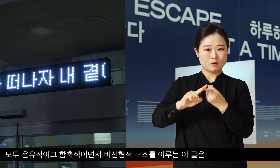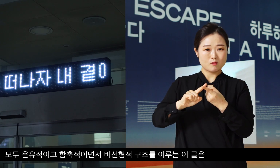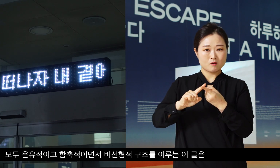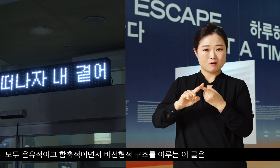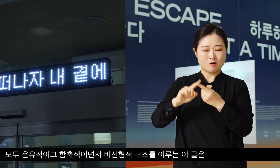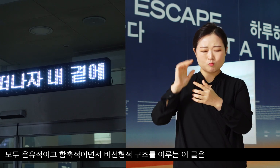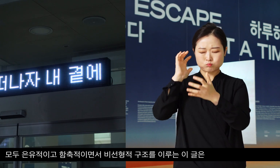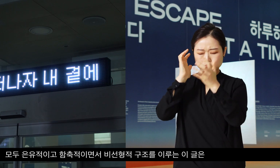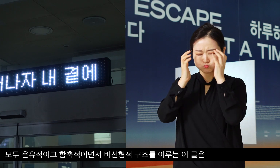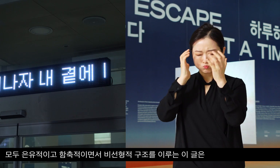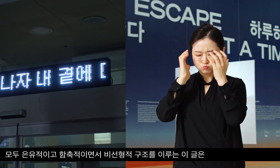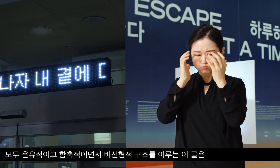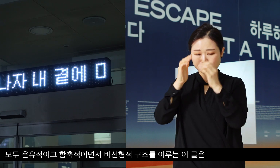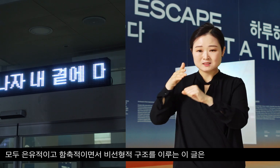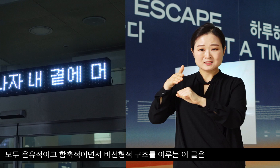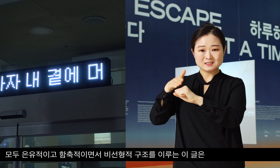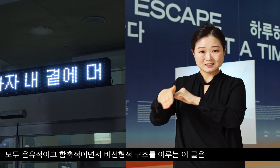비선형적 구조를 이루는 이 글은